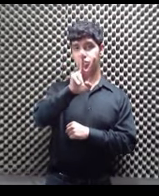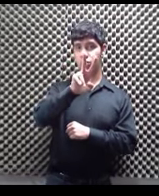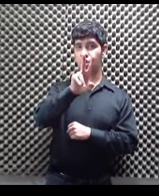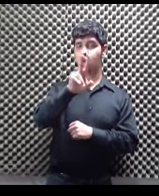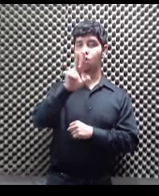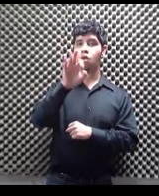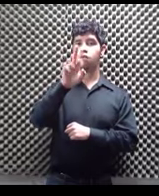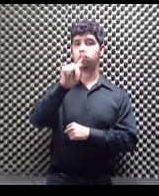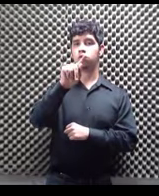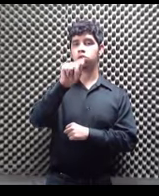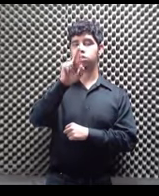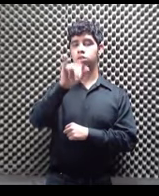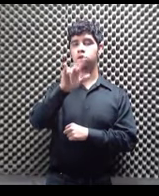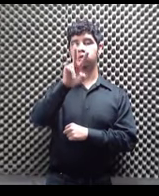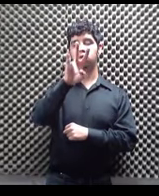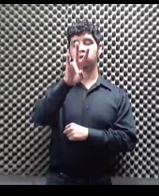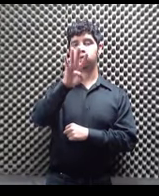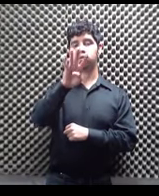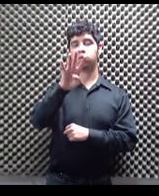Frutery